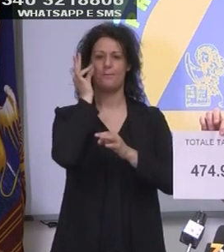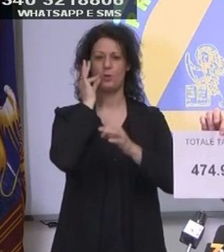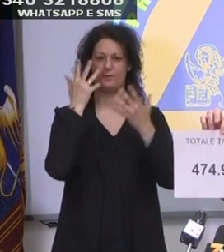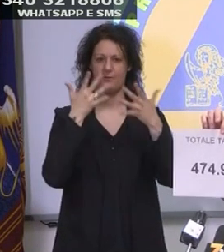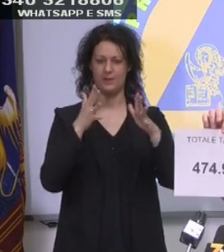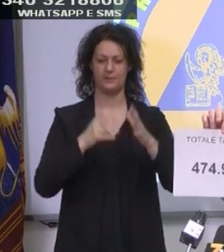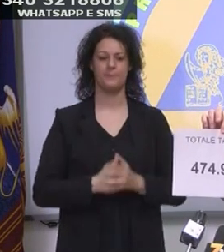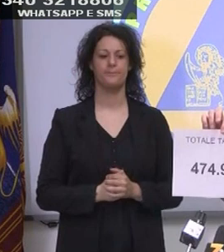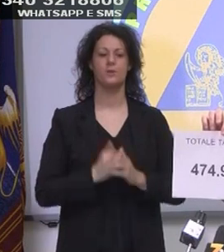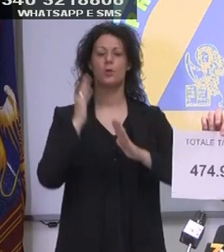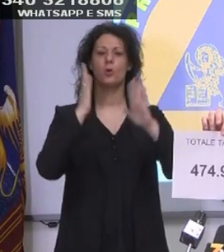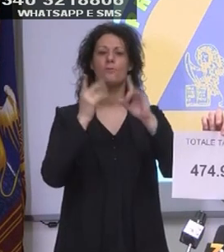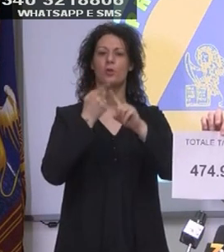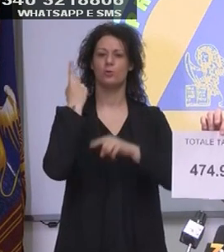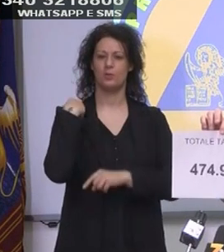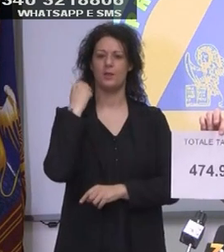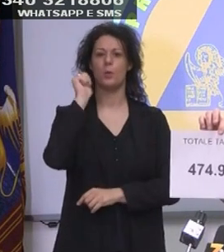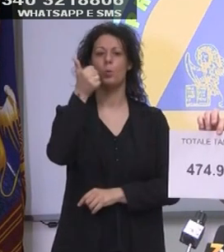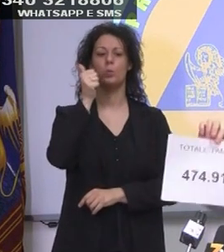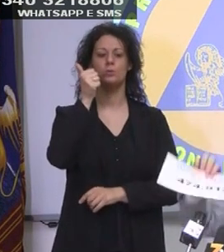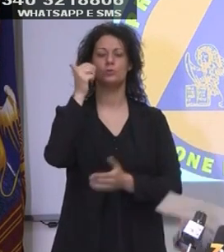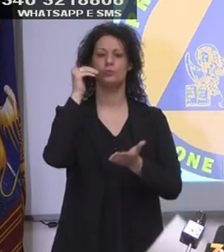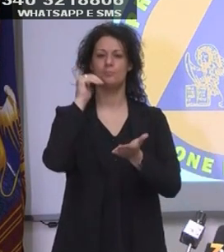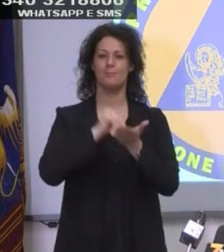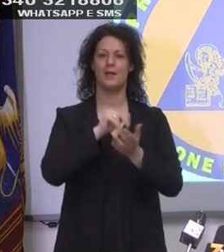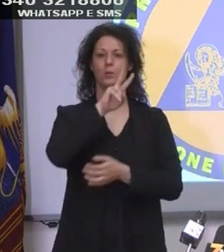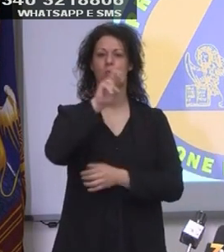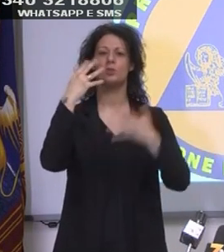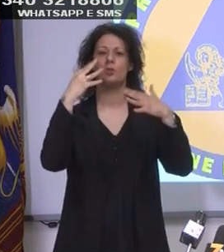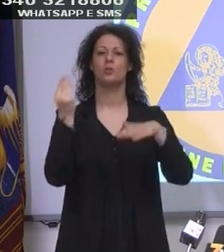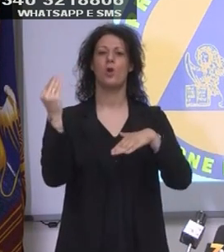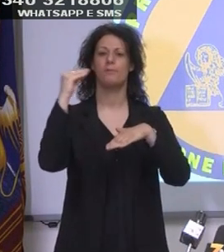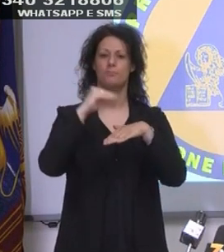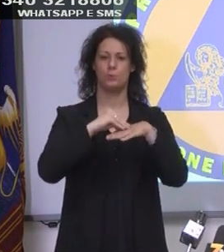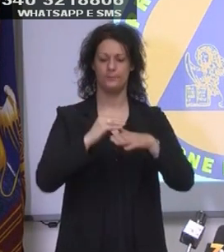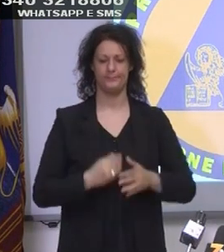tamponi e sono esattamente 11.219 in più rispetto a ieri.